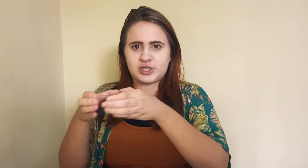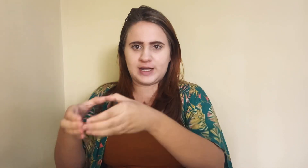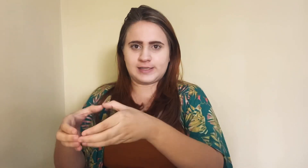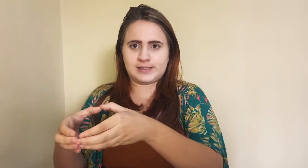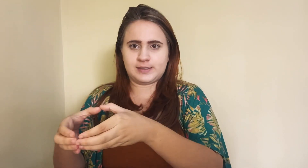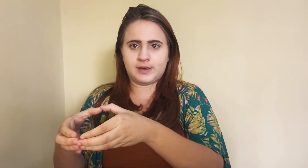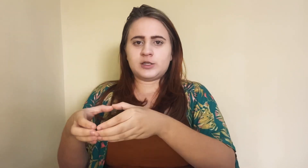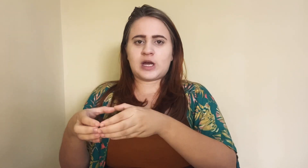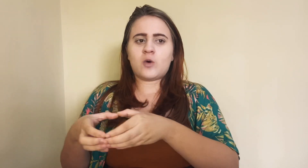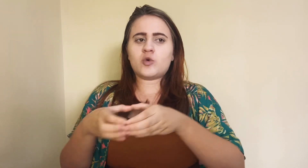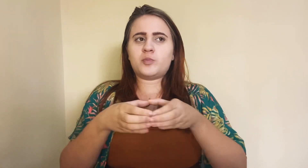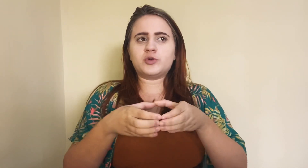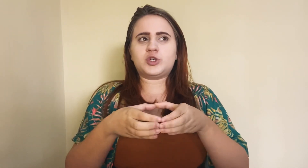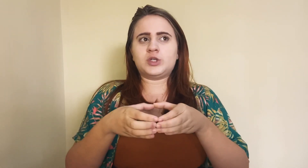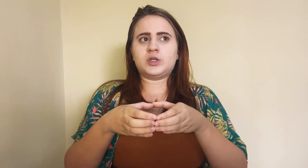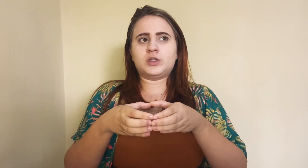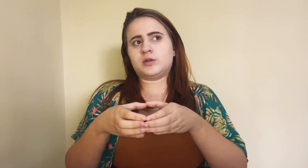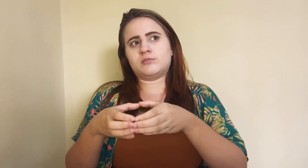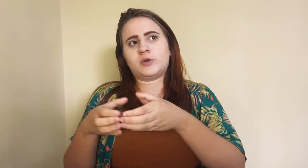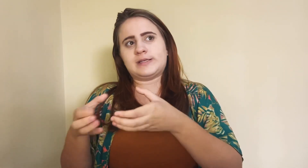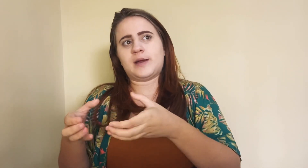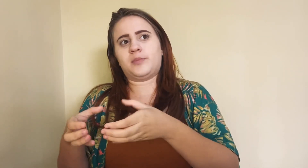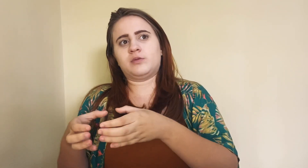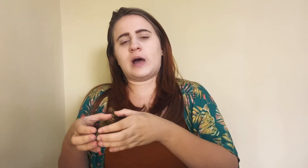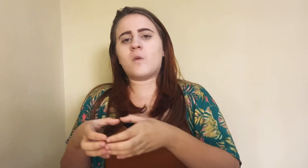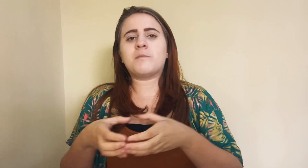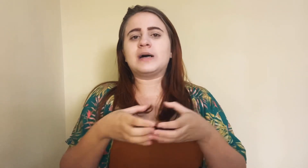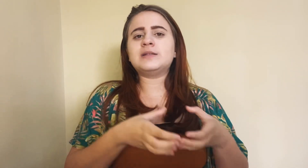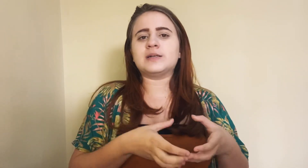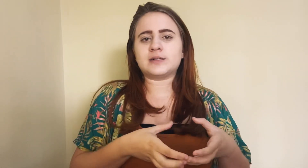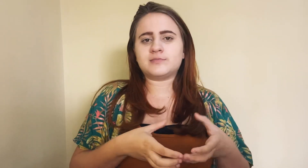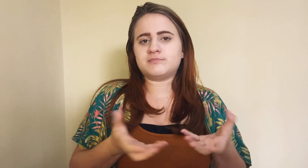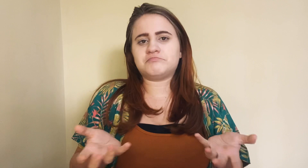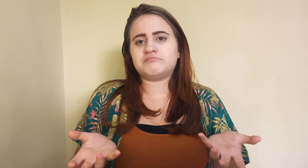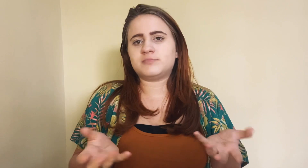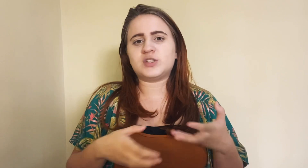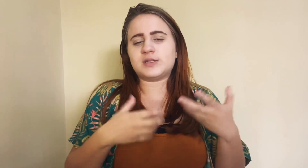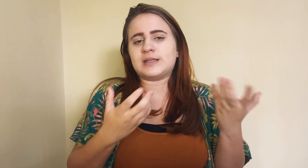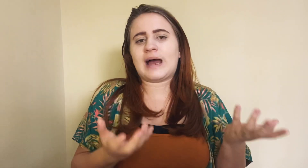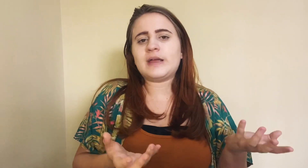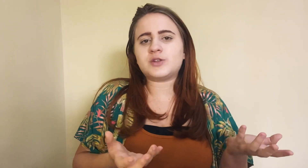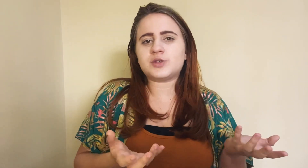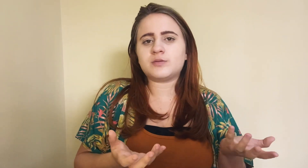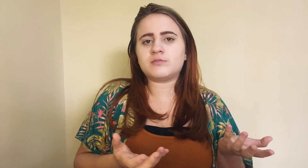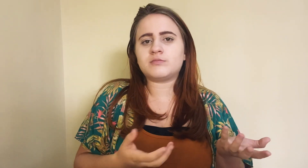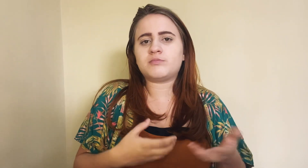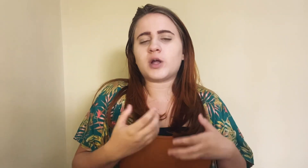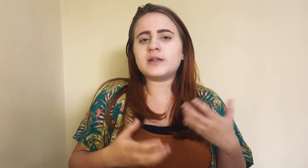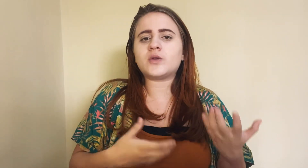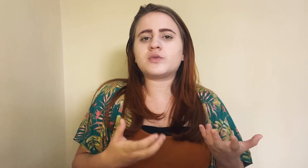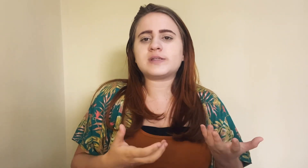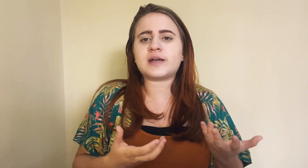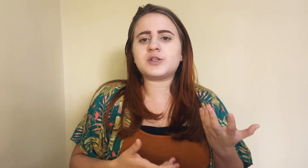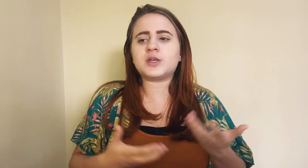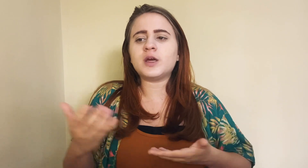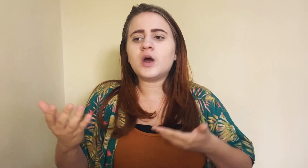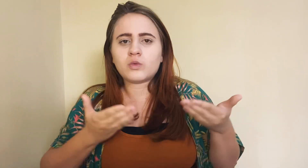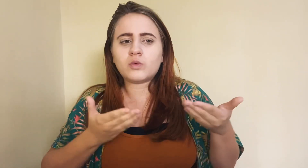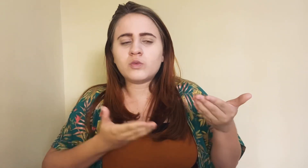desse. Já um grupo de, por exemplo, da Umbanda, de sinais. Mas podem ter alguns sinais que um